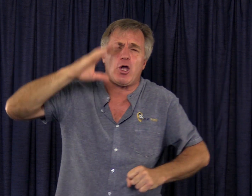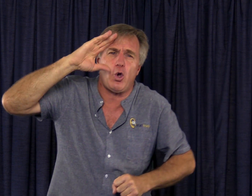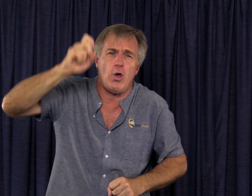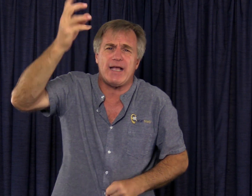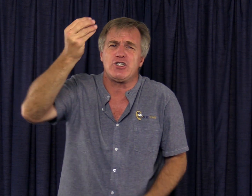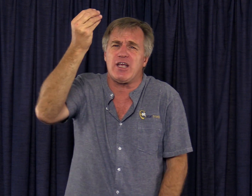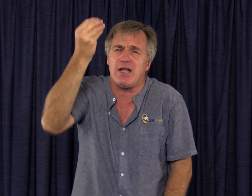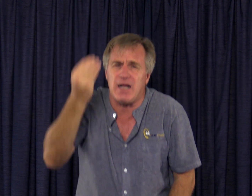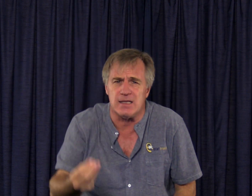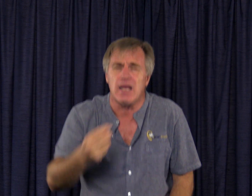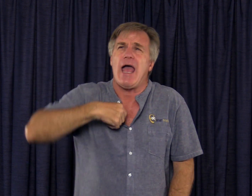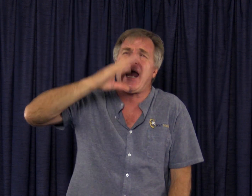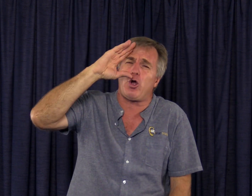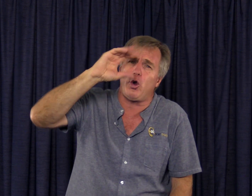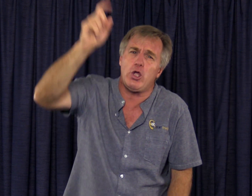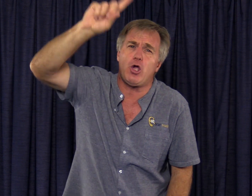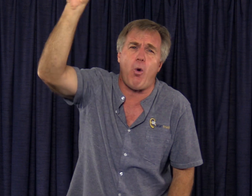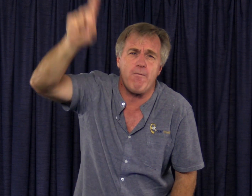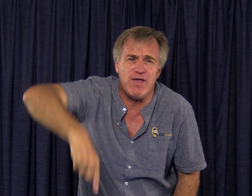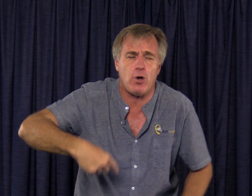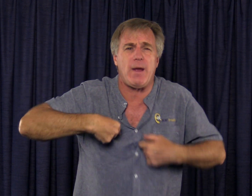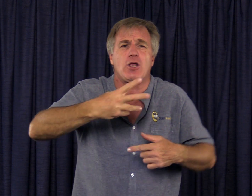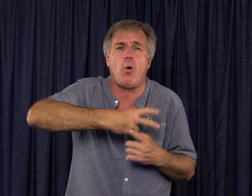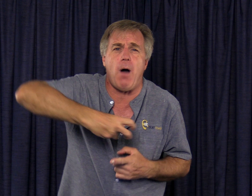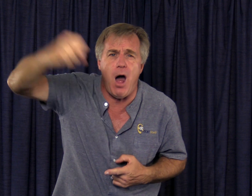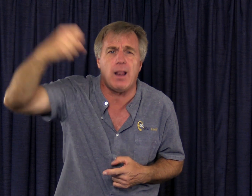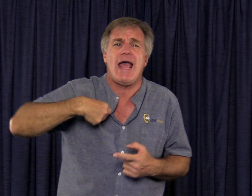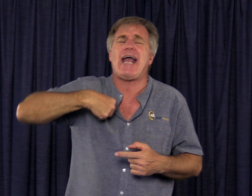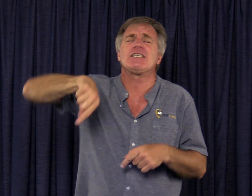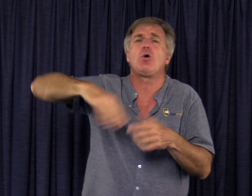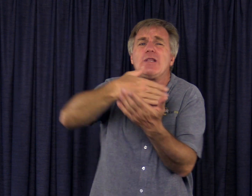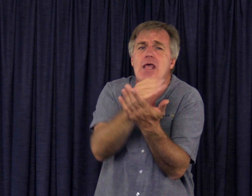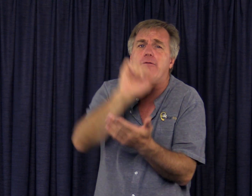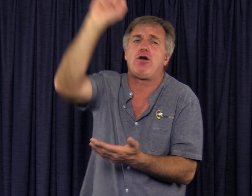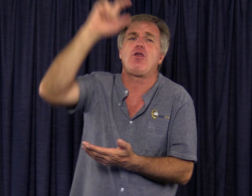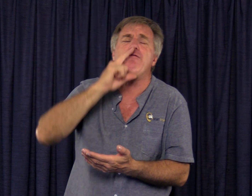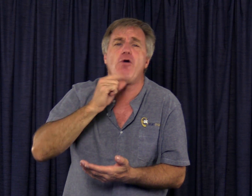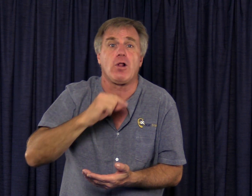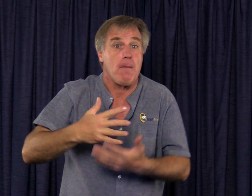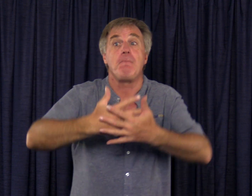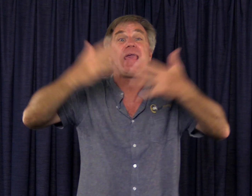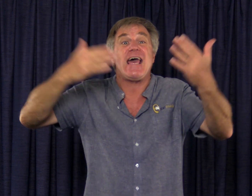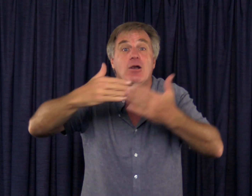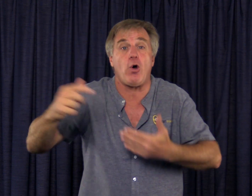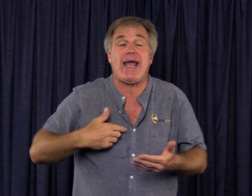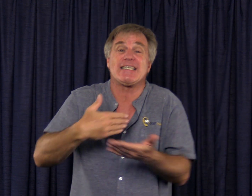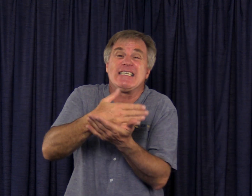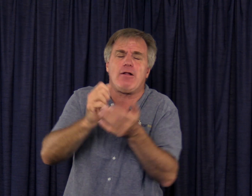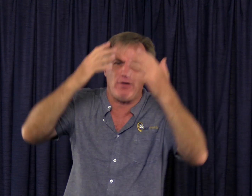glo ek is U kind, ek glo U kom weer om my te kom haal, ek is nou deel van U volk, meer nog, ek is deel van